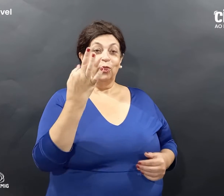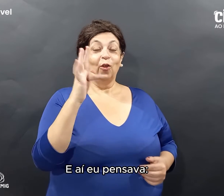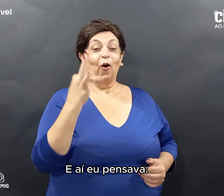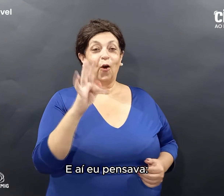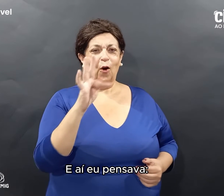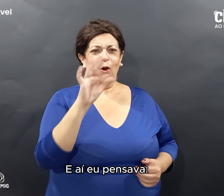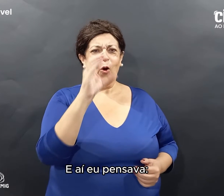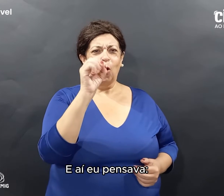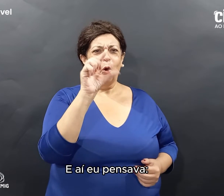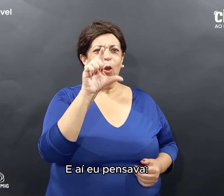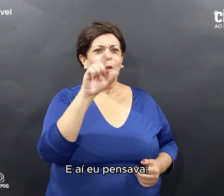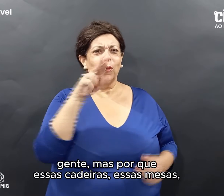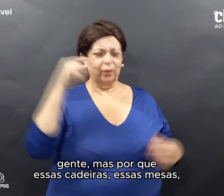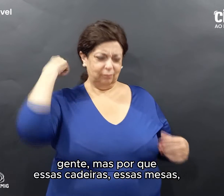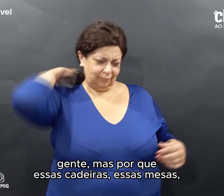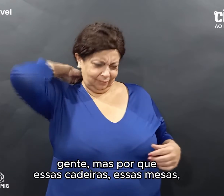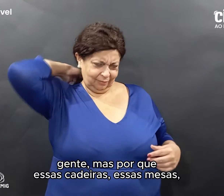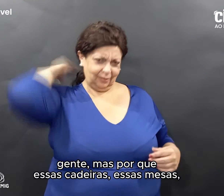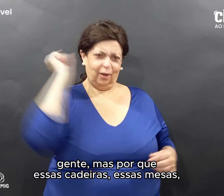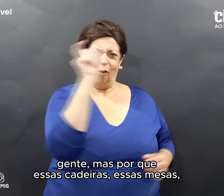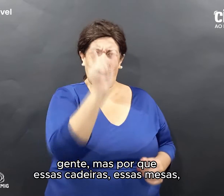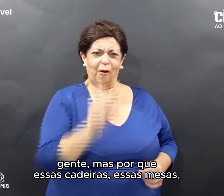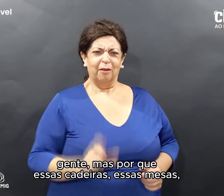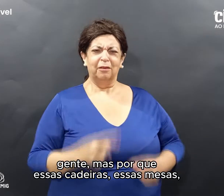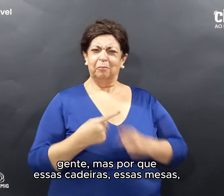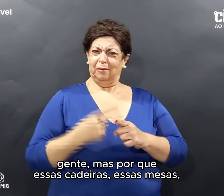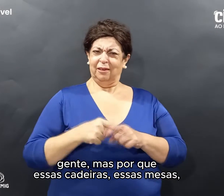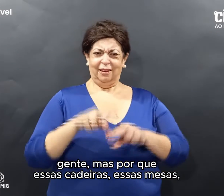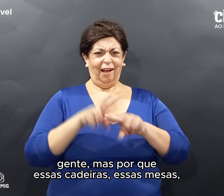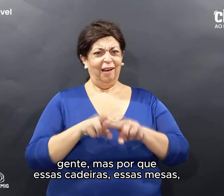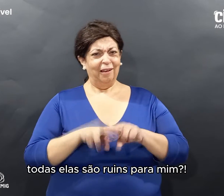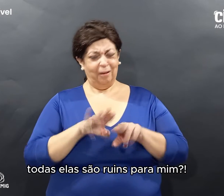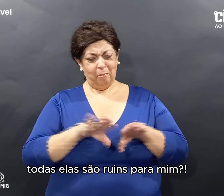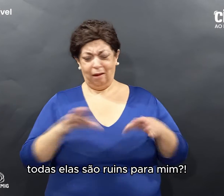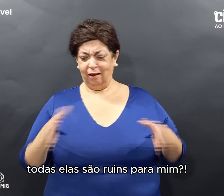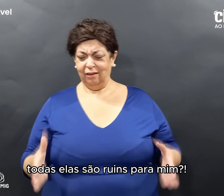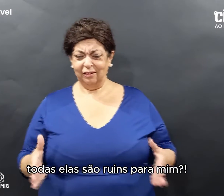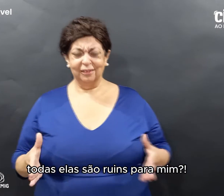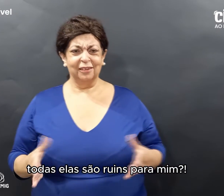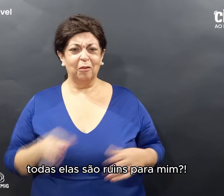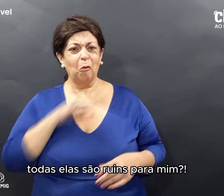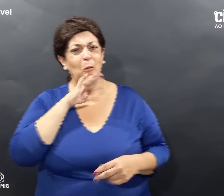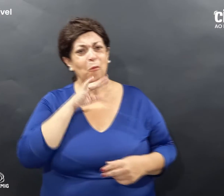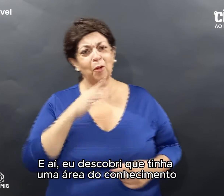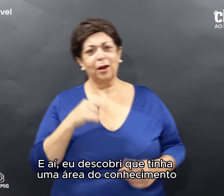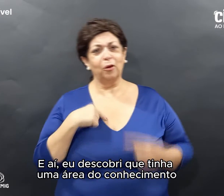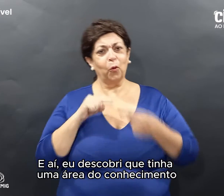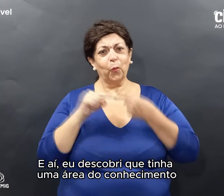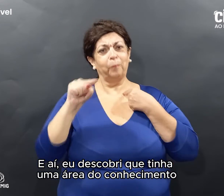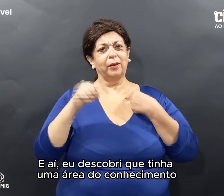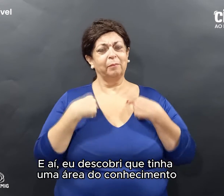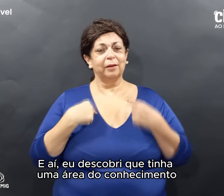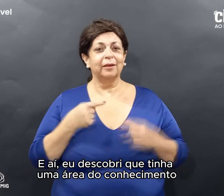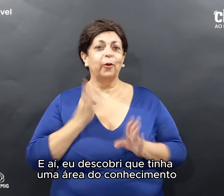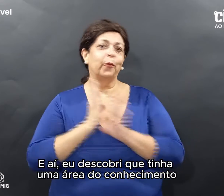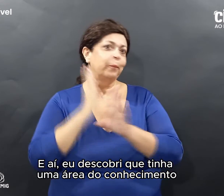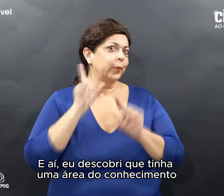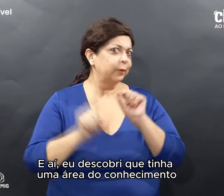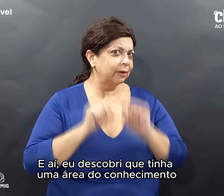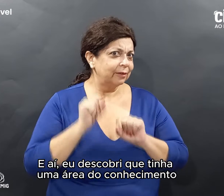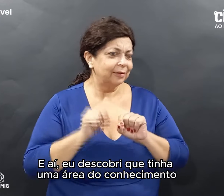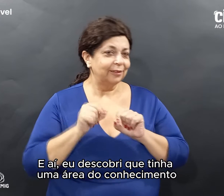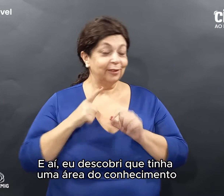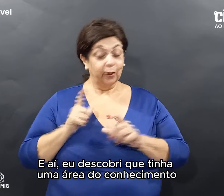né? E aí eu pensava, gente, mas por que essas cadeiras, essas mesas, né, todas elas são ruins para mim? E aí eu descobri que tinha